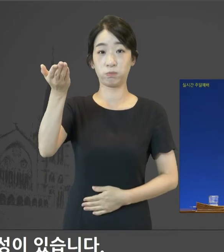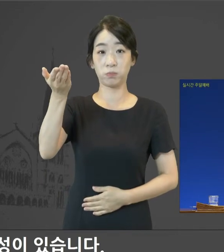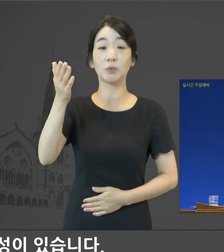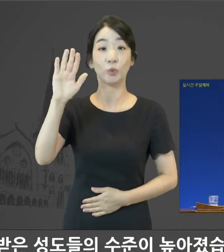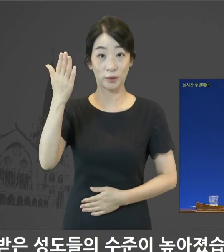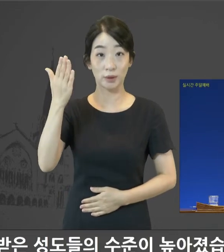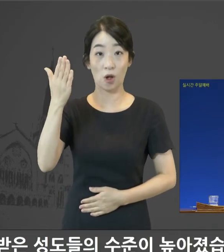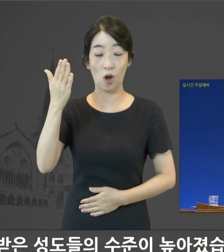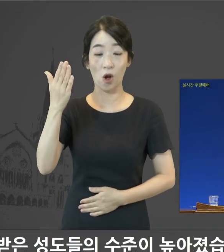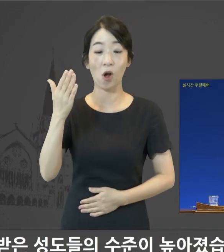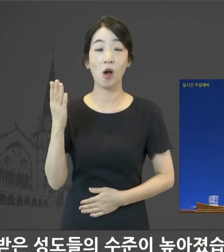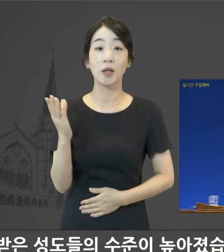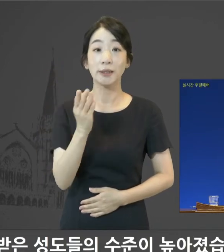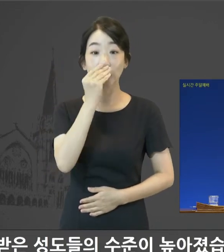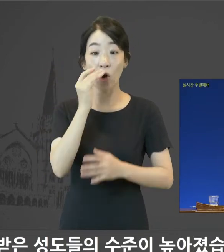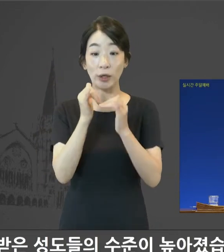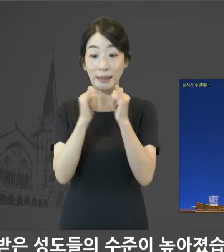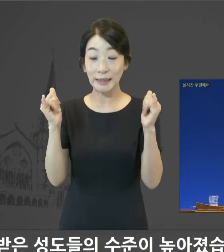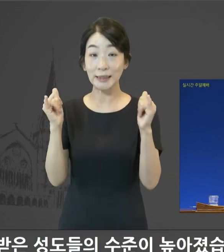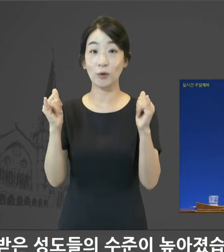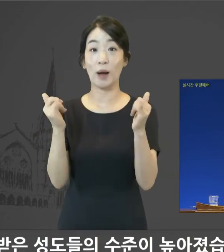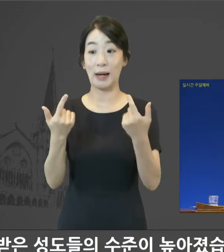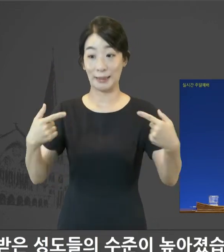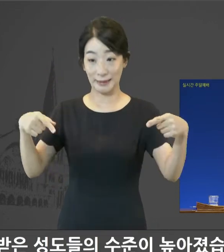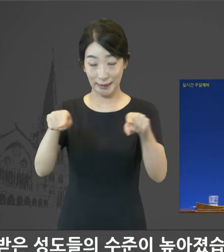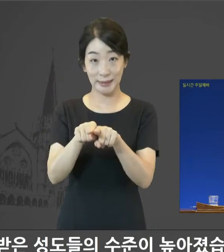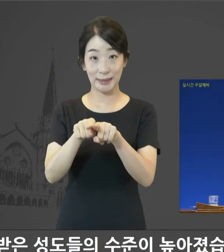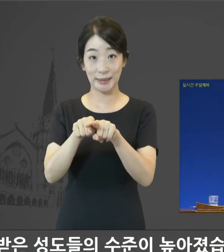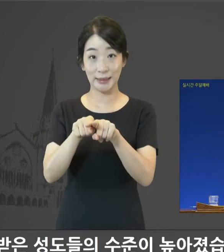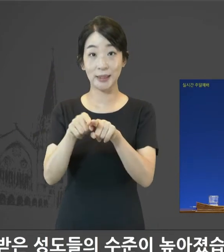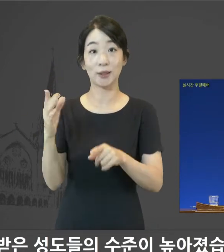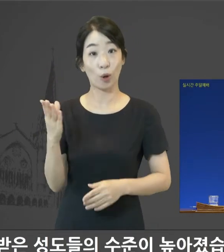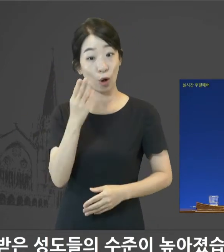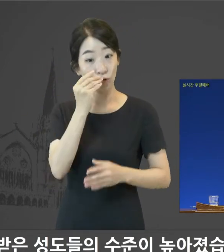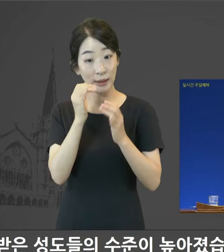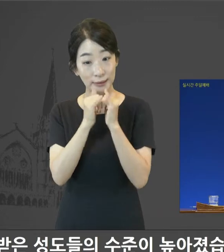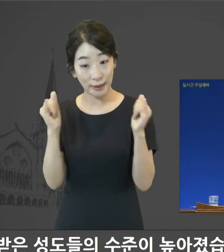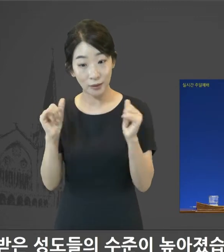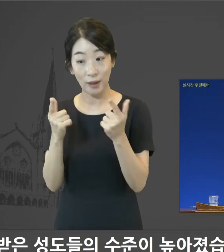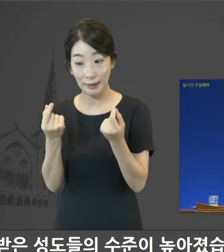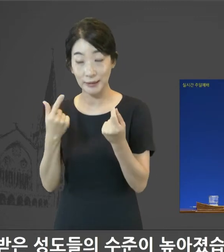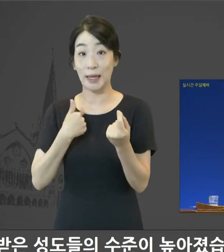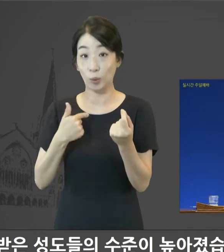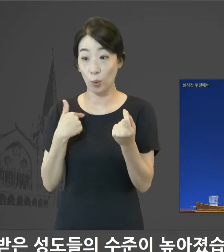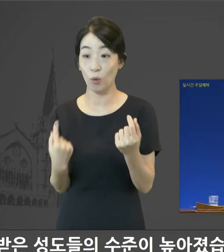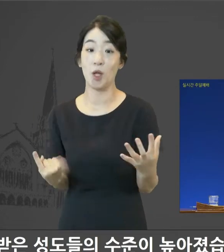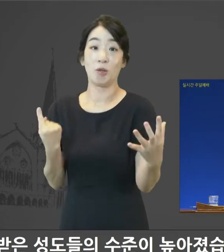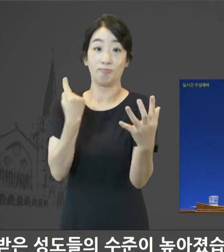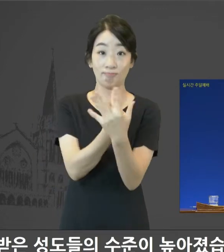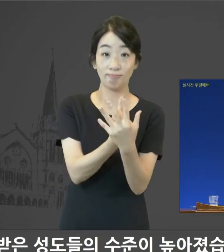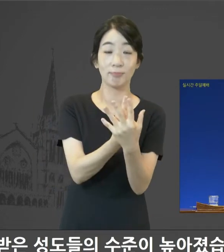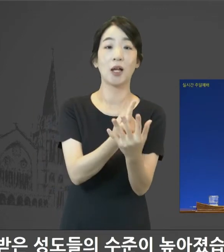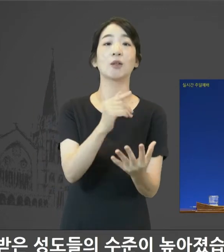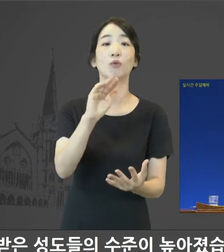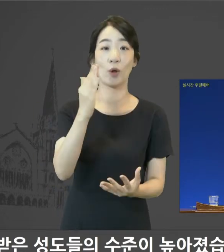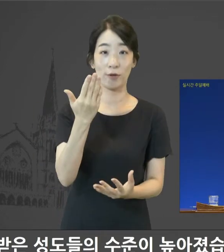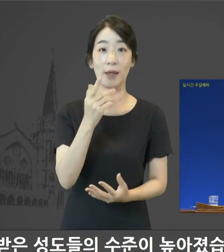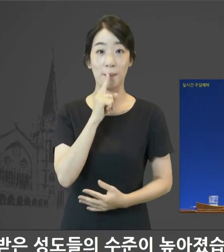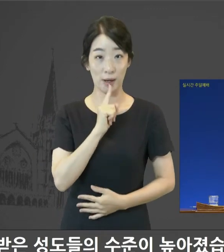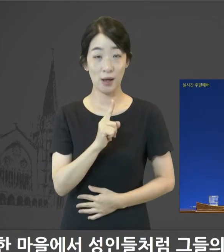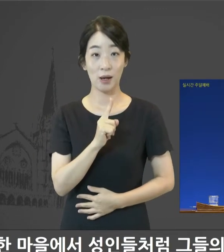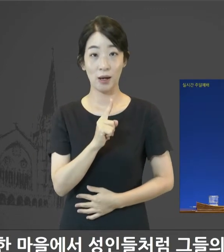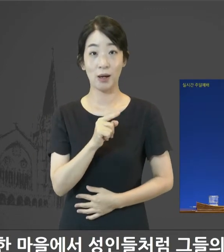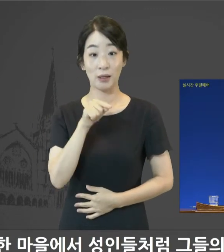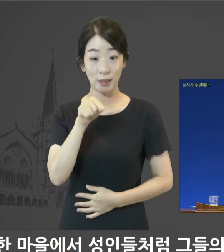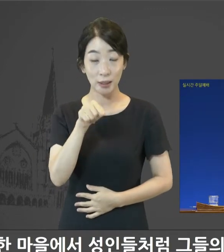성인들과 한 마을에서 성인들처럼 그들의 생활 습관과 똑같이 살아가는 그런 사람들이 되었다.